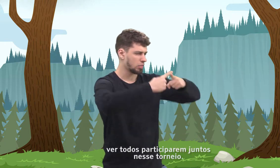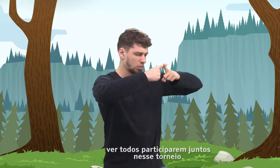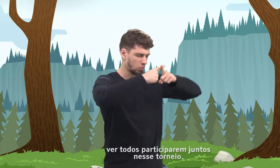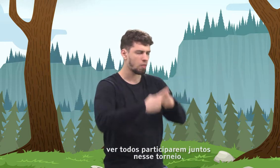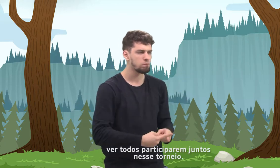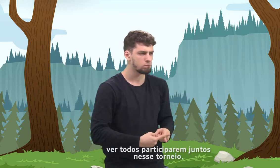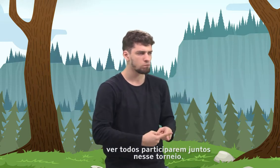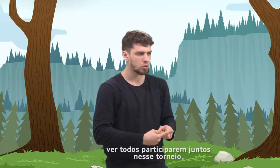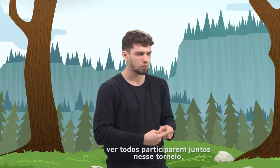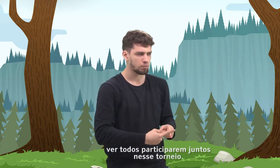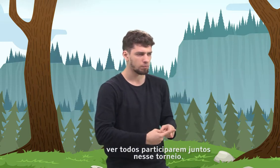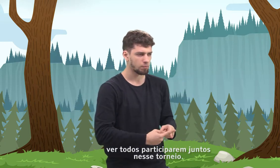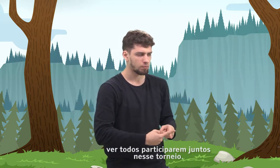juntos neste torneio